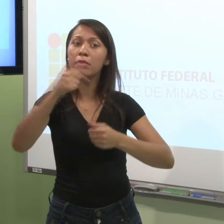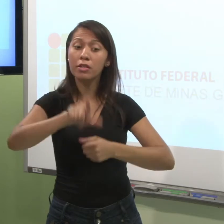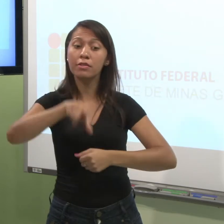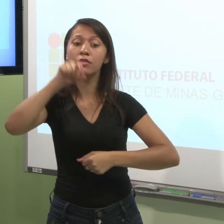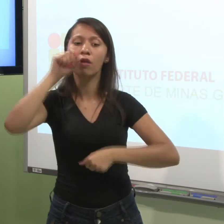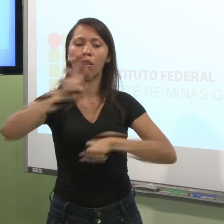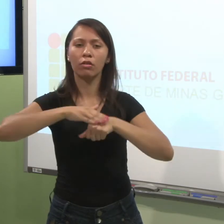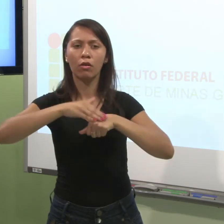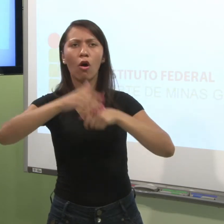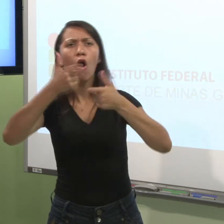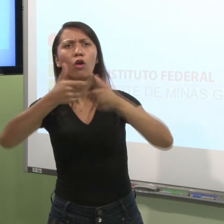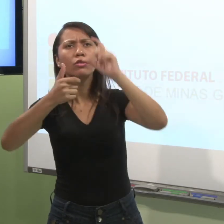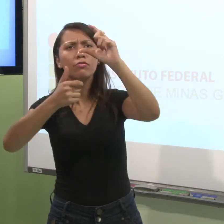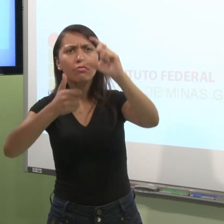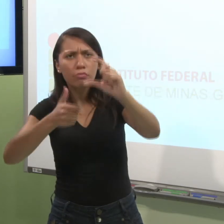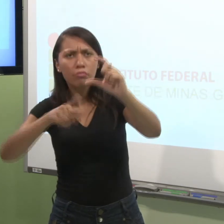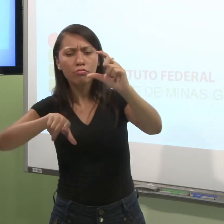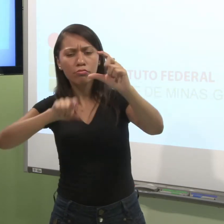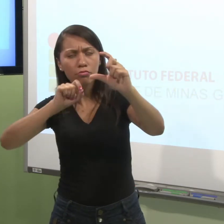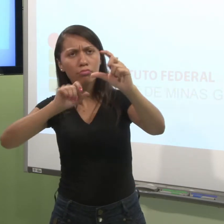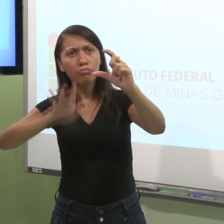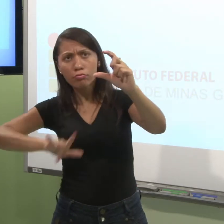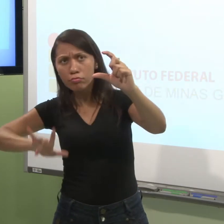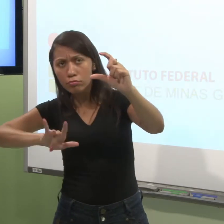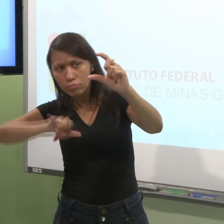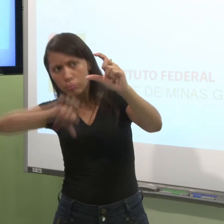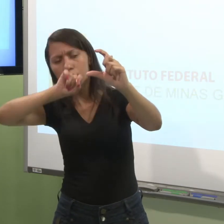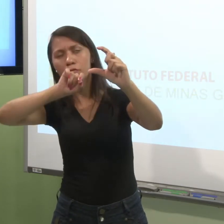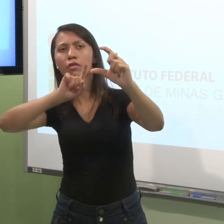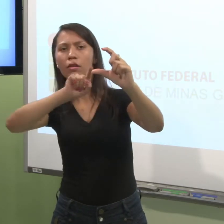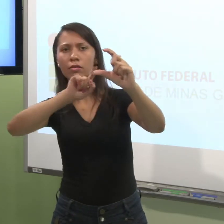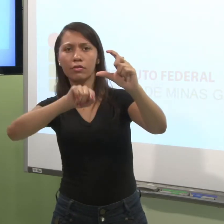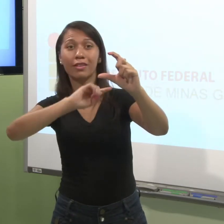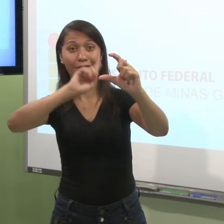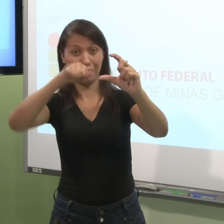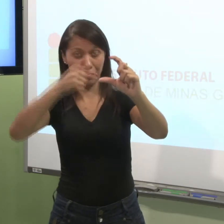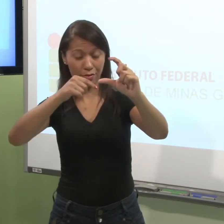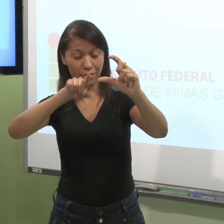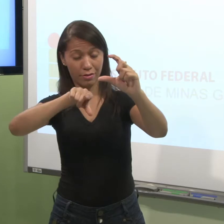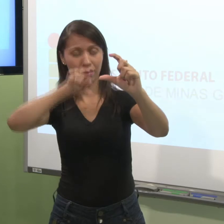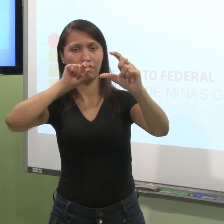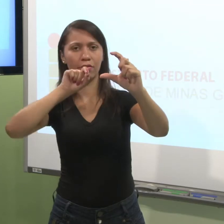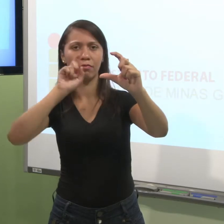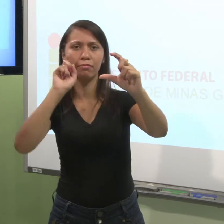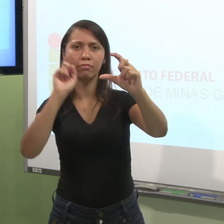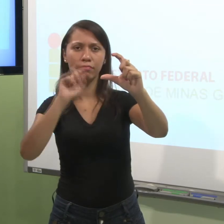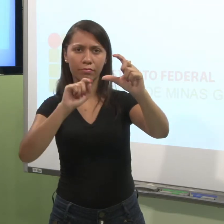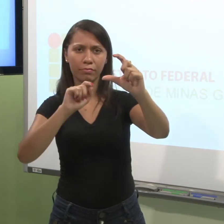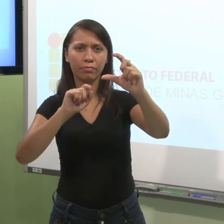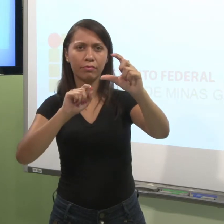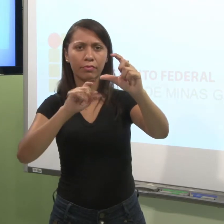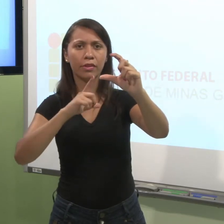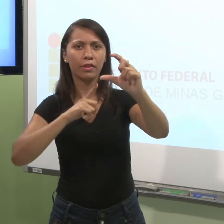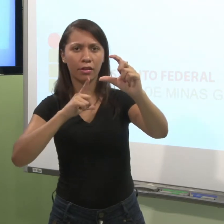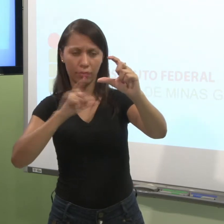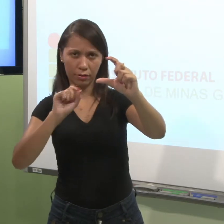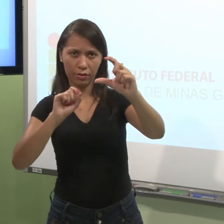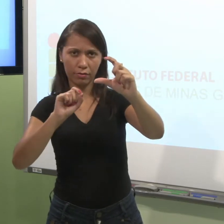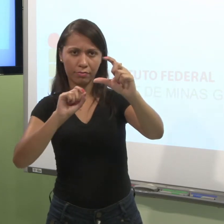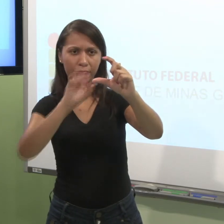preciso selecionar aquilo que se quer copiar. Depois de selecionado, basta pressionar a combinação, ou seja, deve-se pressionar